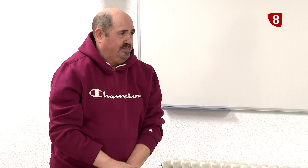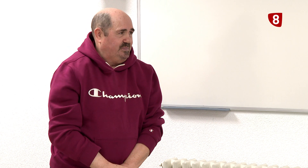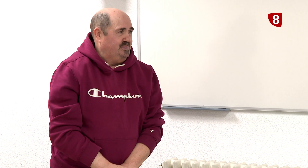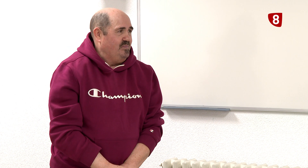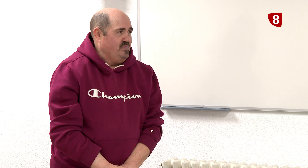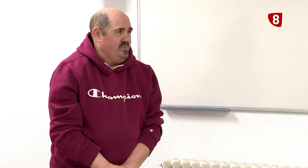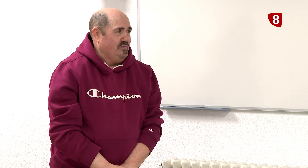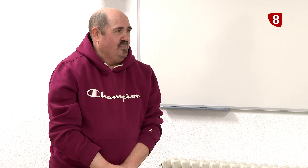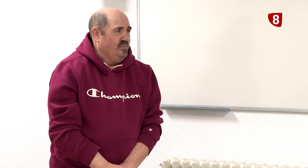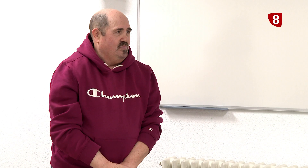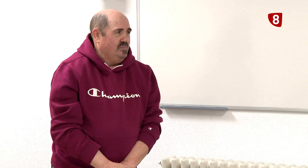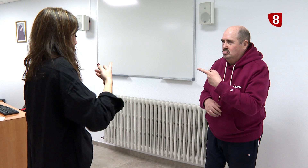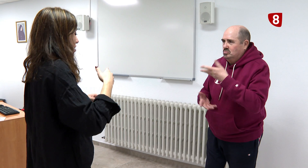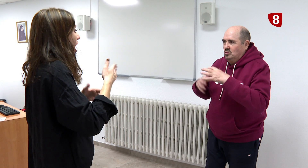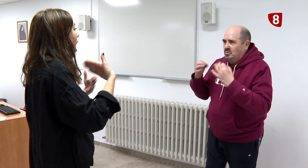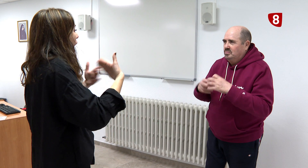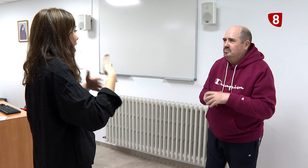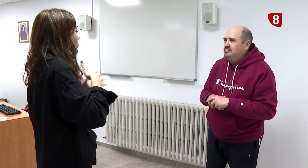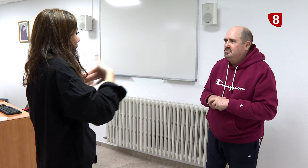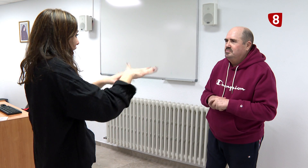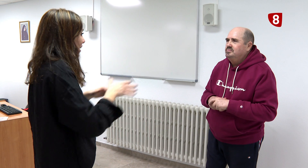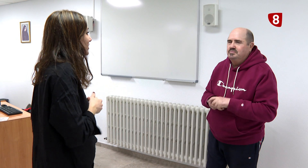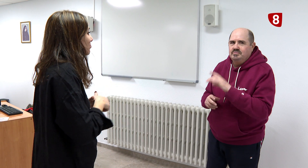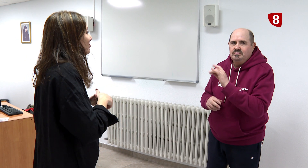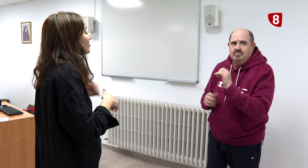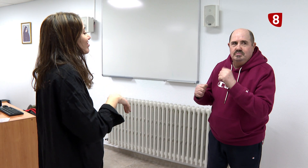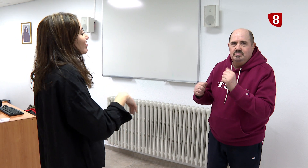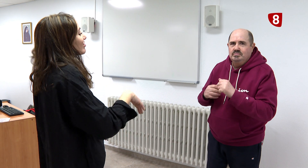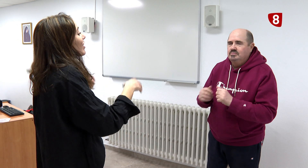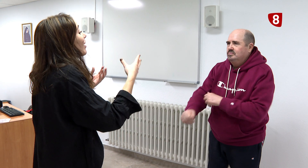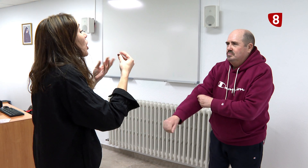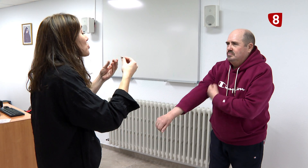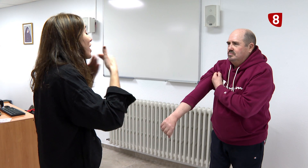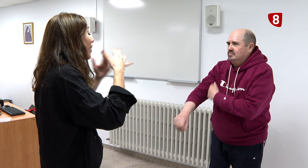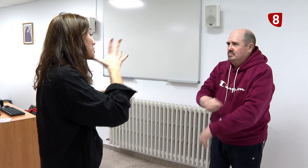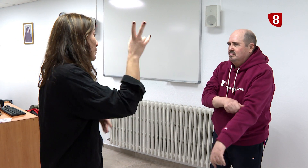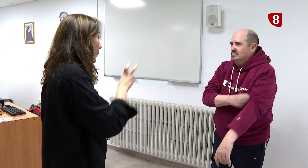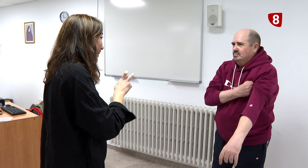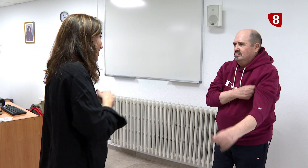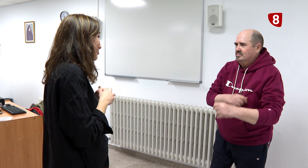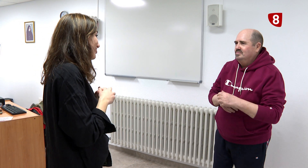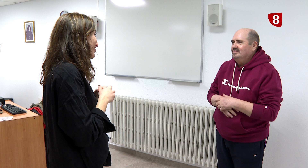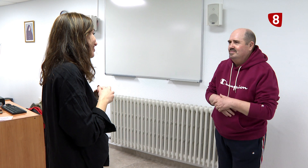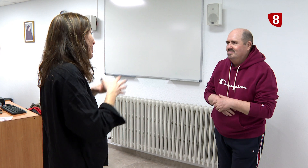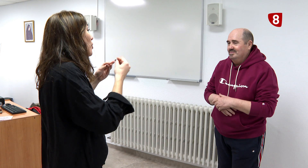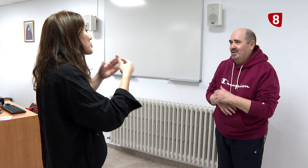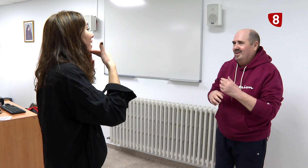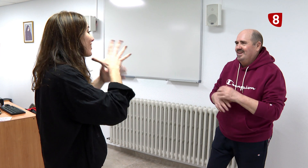prefiero elegir al guía intérprete. Aunque puedan partir de una misma carencia, la necesidad no es la misma en el caso de una persona sorda que de una